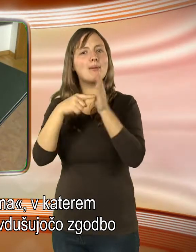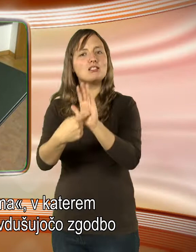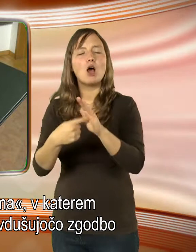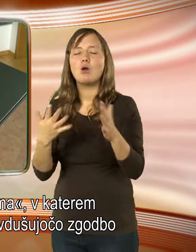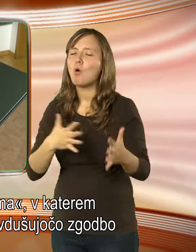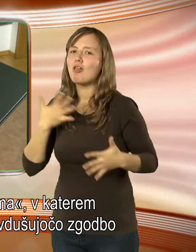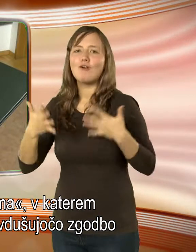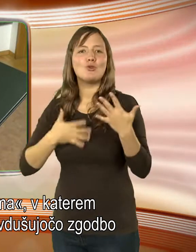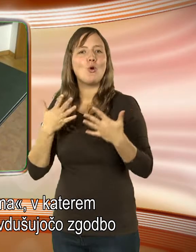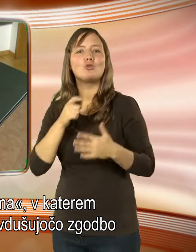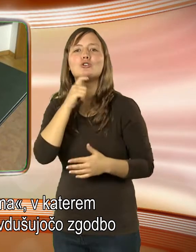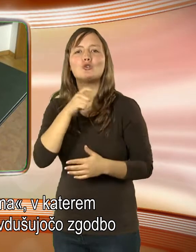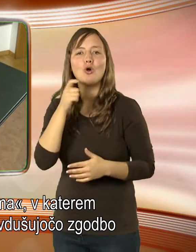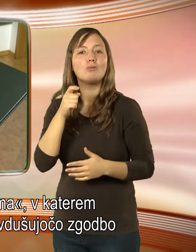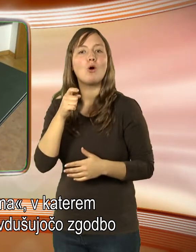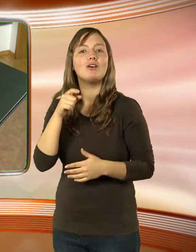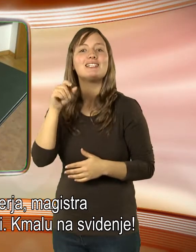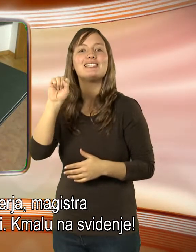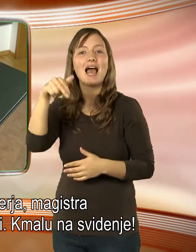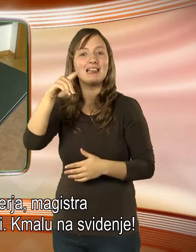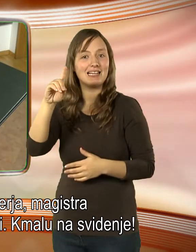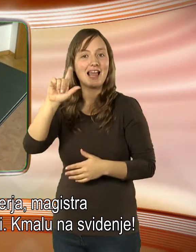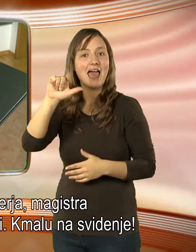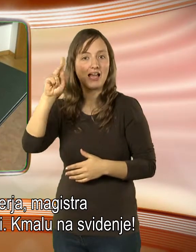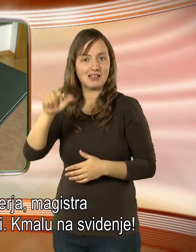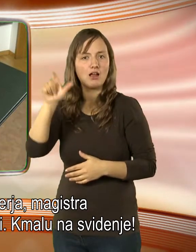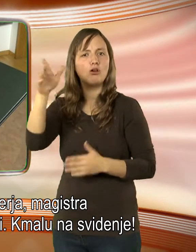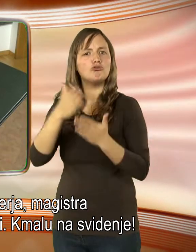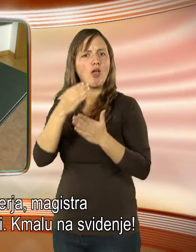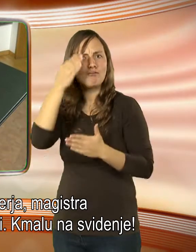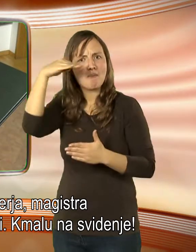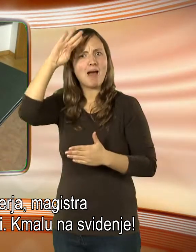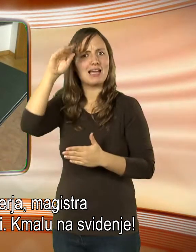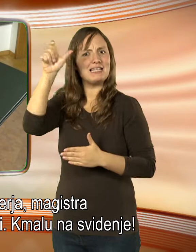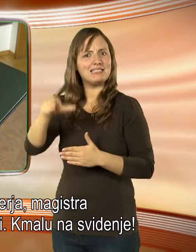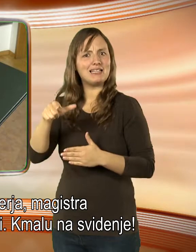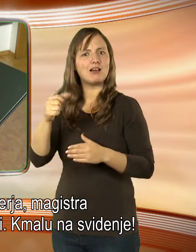predstavljamo navdušujočo zgodbo Sandija Laknerja, magistra